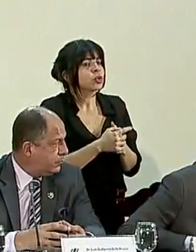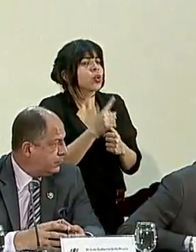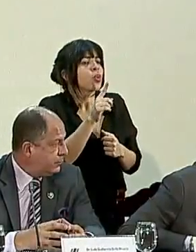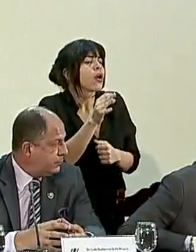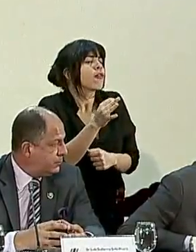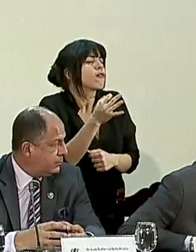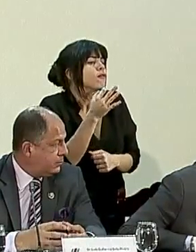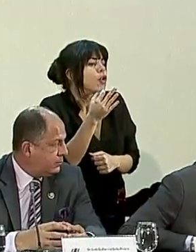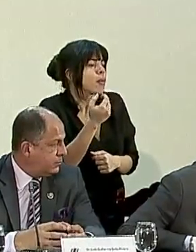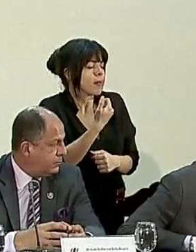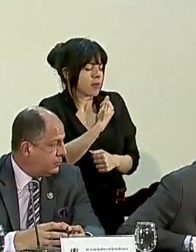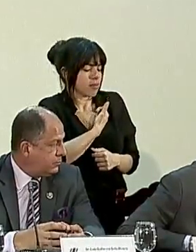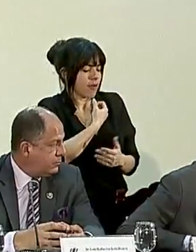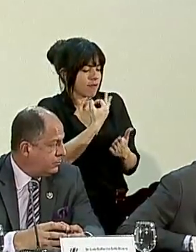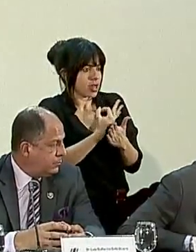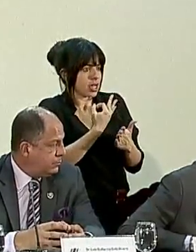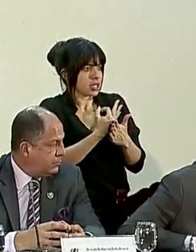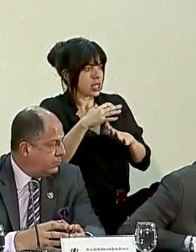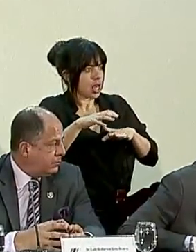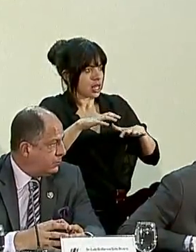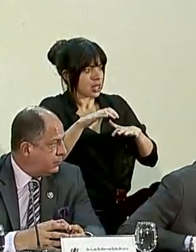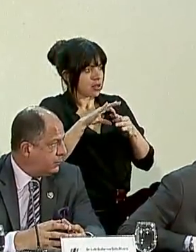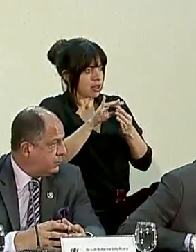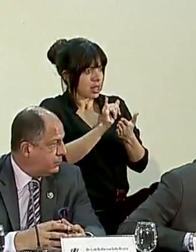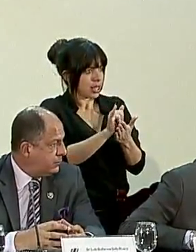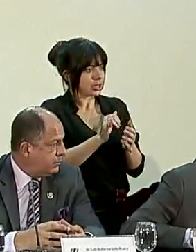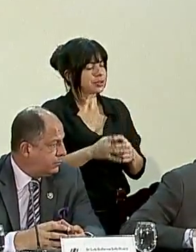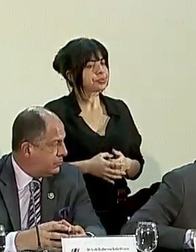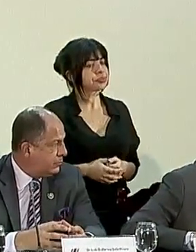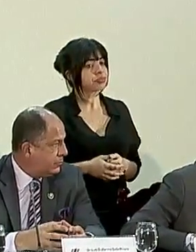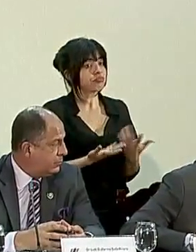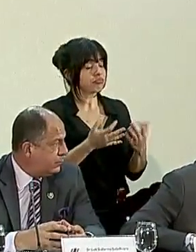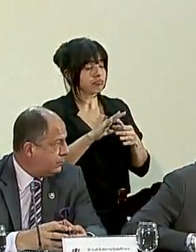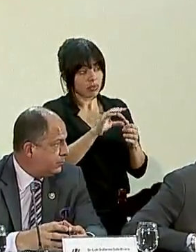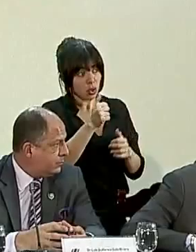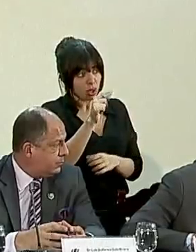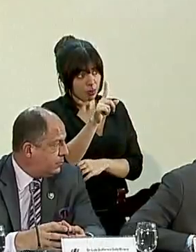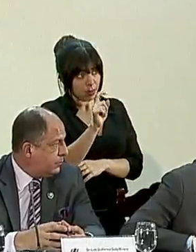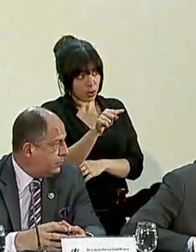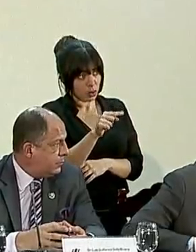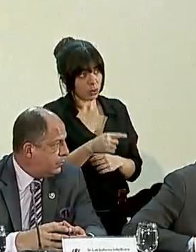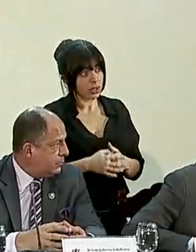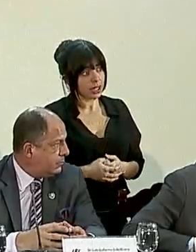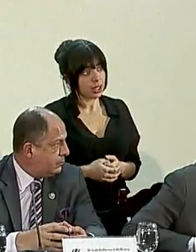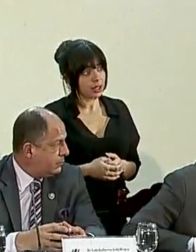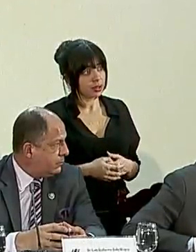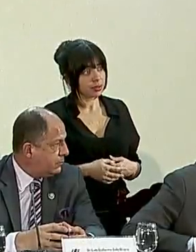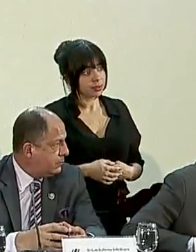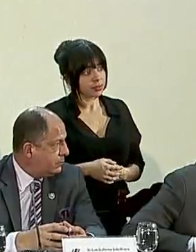una forma de financiar la actividad en ese sentido. Y con respecto a la otra pregunta.